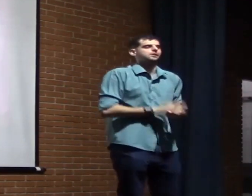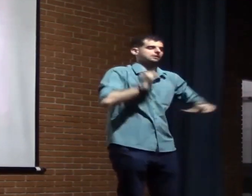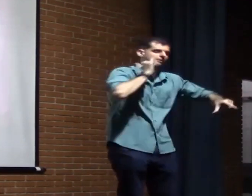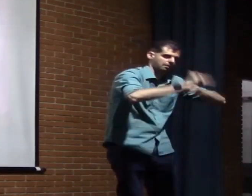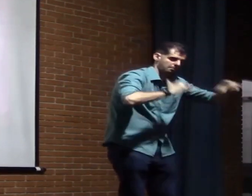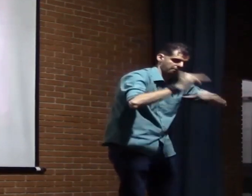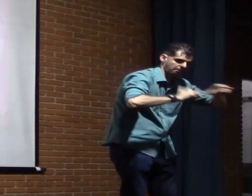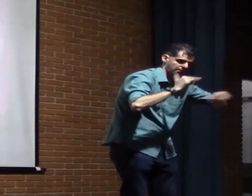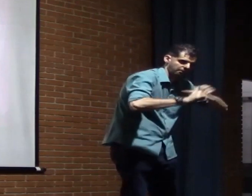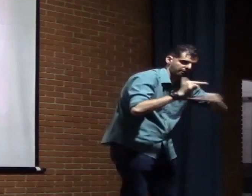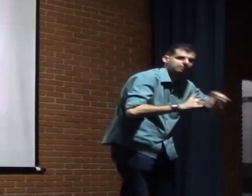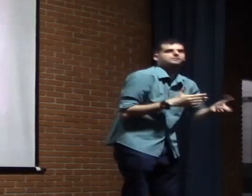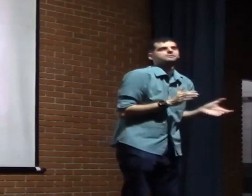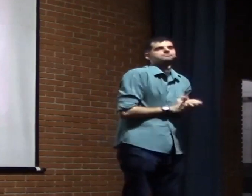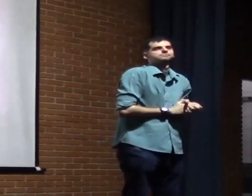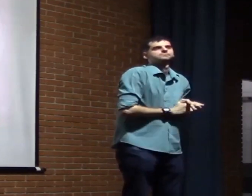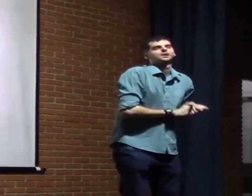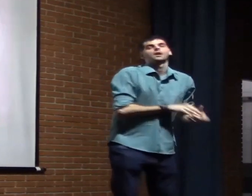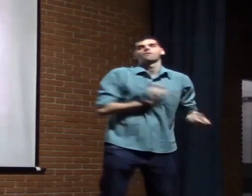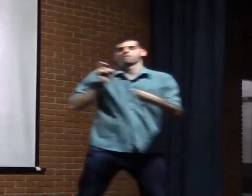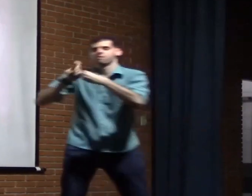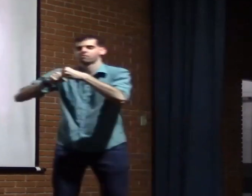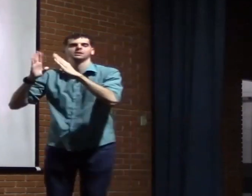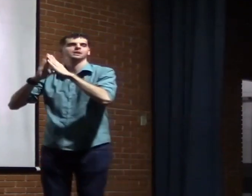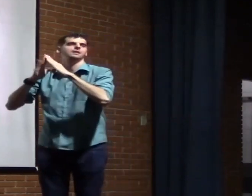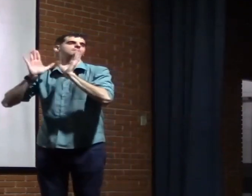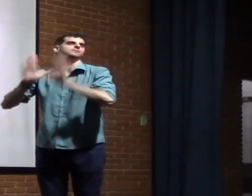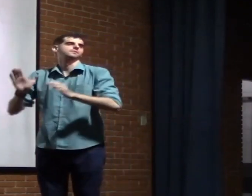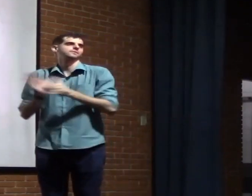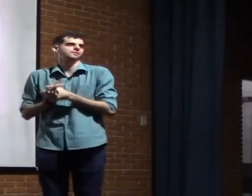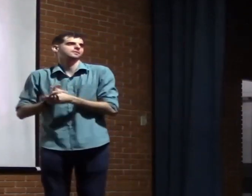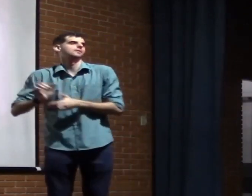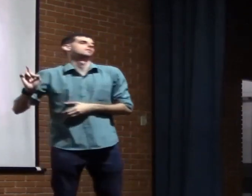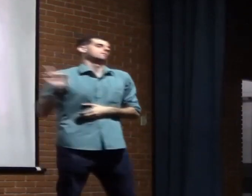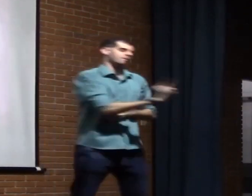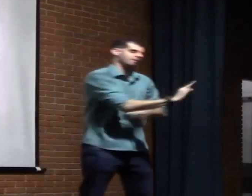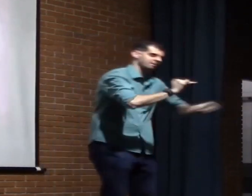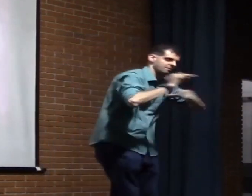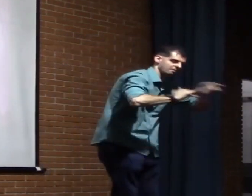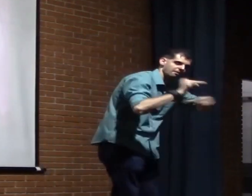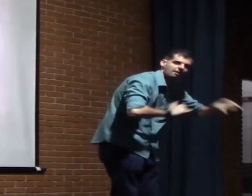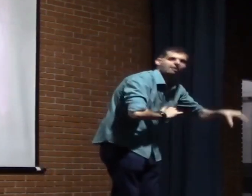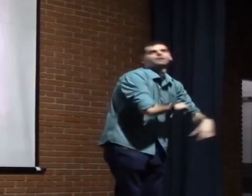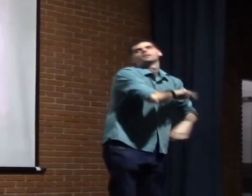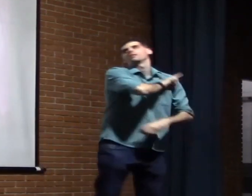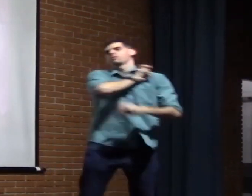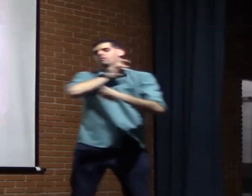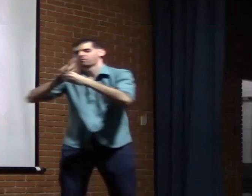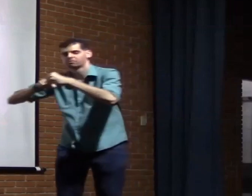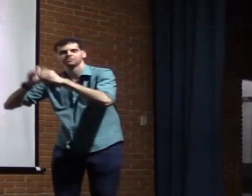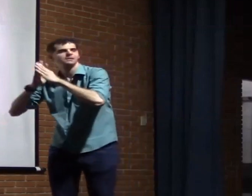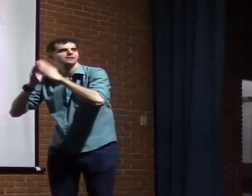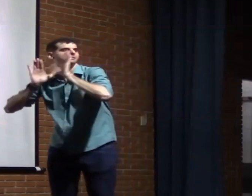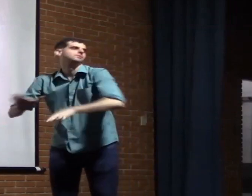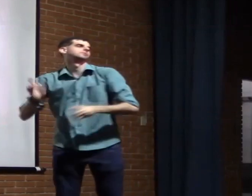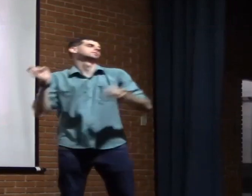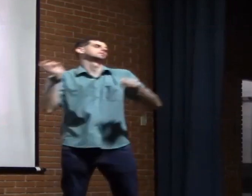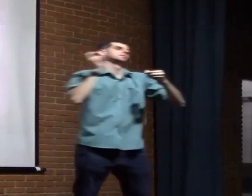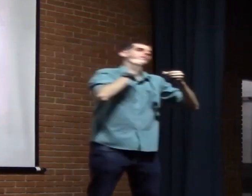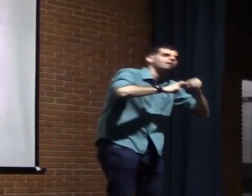no local de trabalho e não conseguem se comunicar. Eles vão de casa ao trabalho, do trabalho para casa e